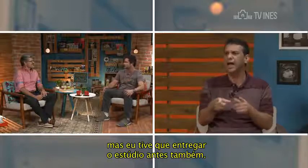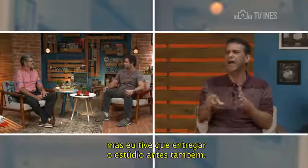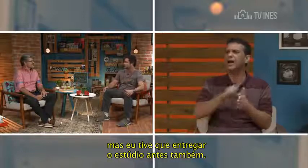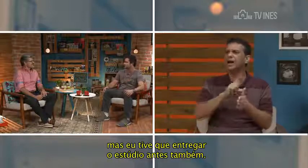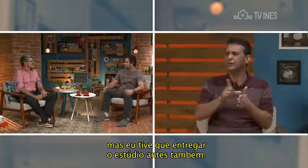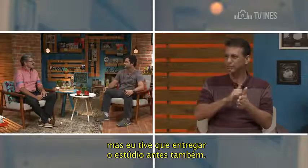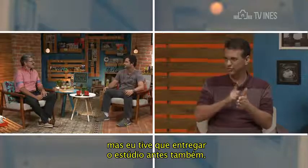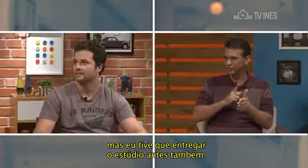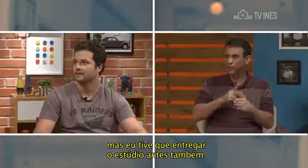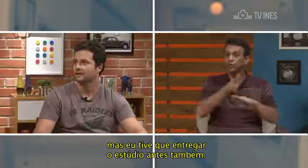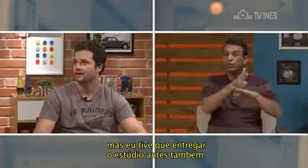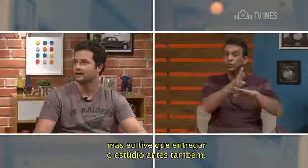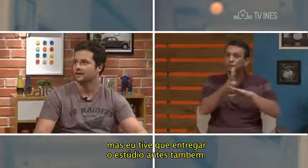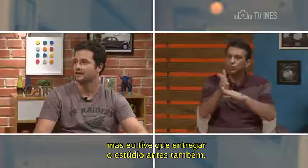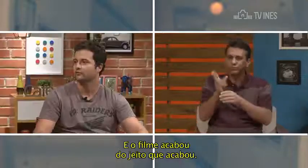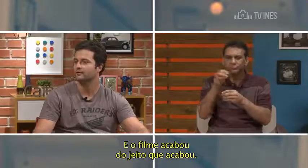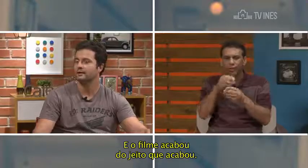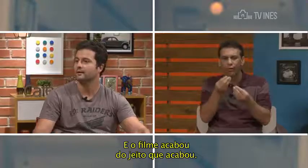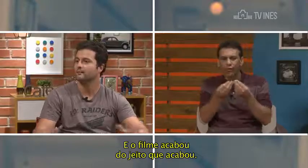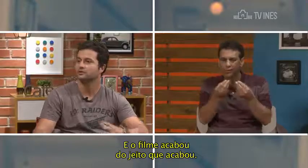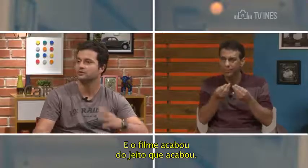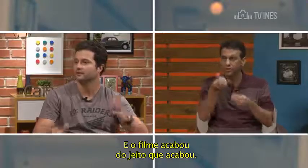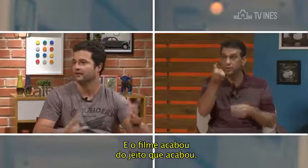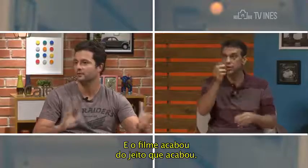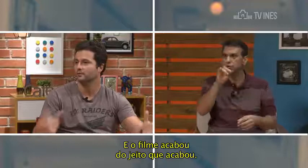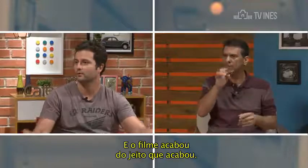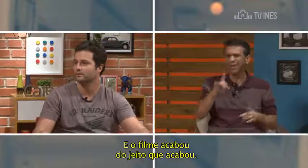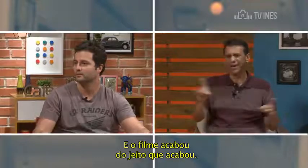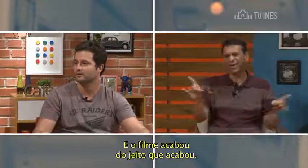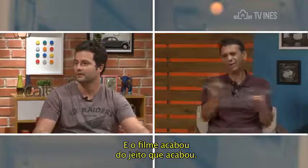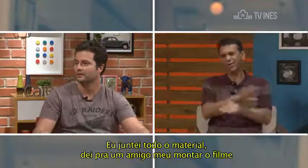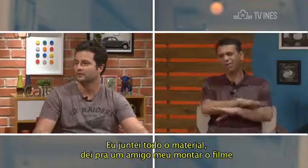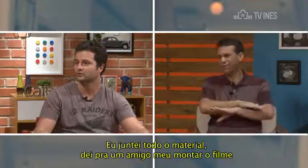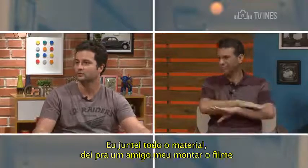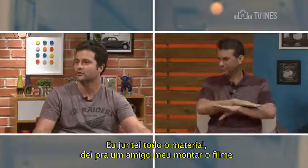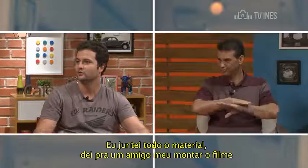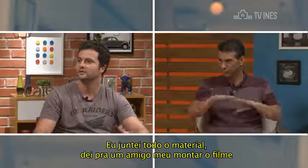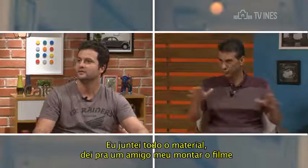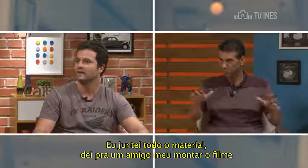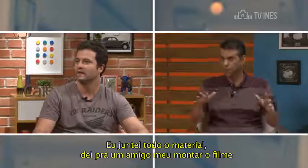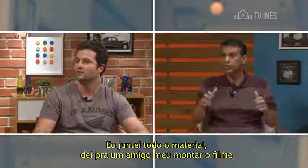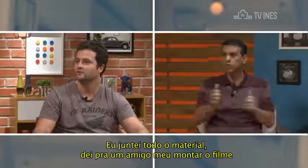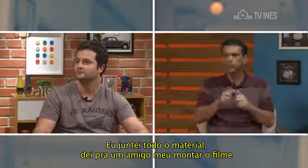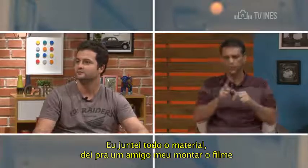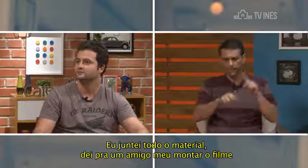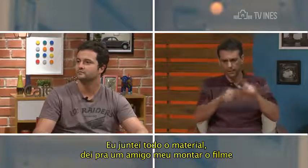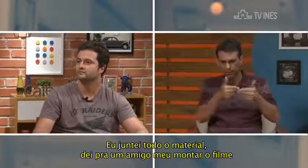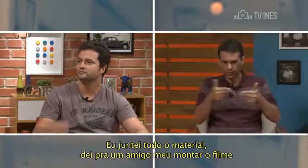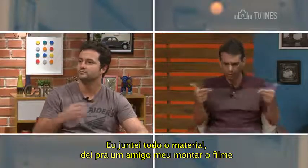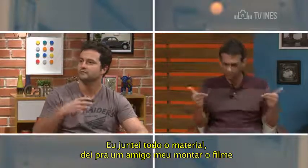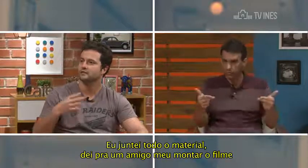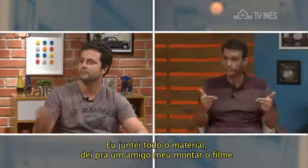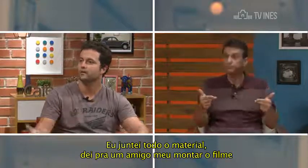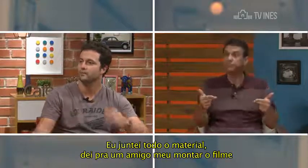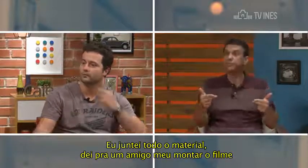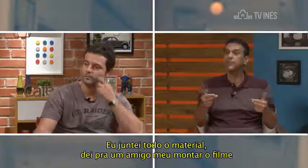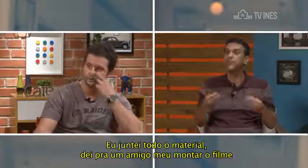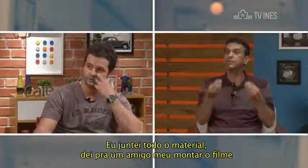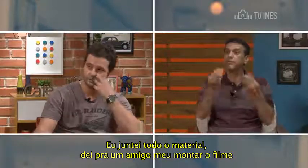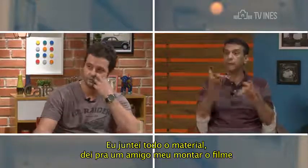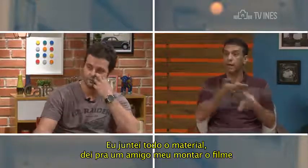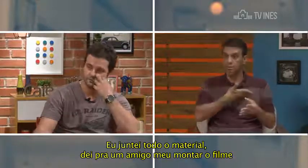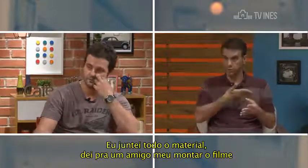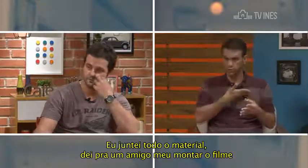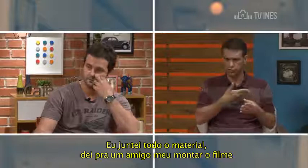antes também. E o filme acabou do jeito que acabou. Eu juntei todo o material, dei para um amigo